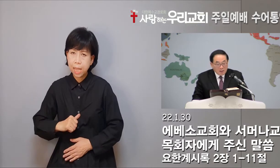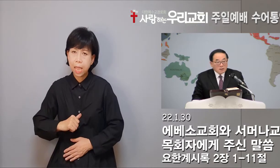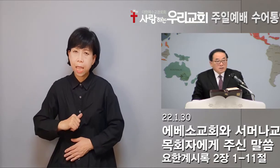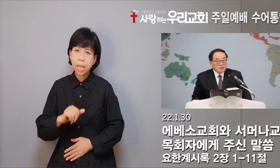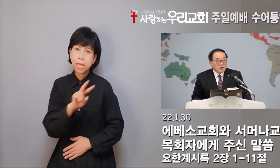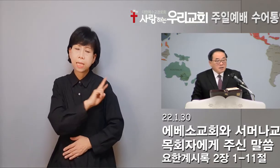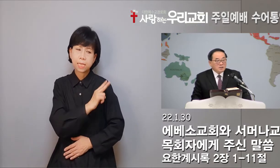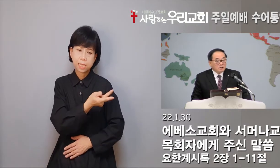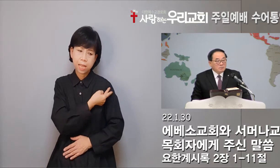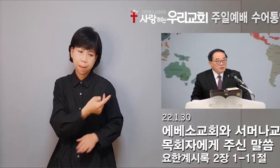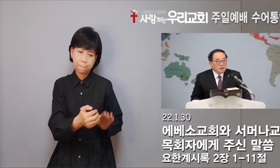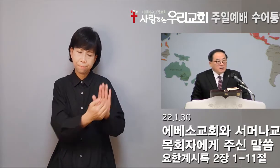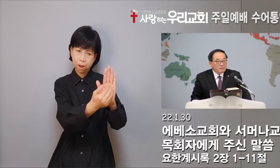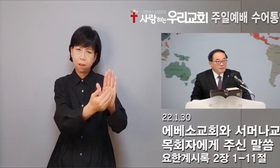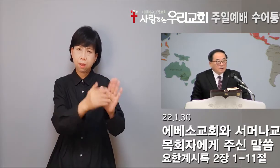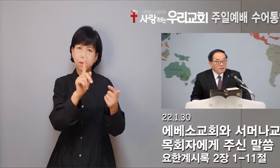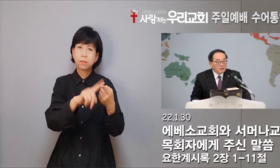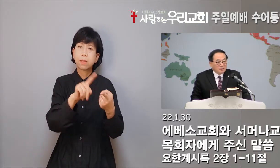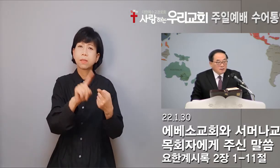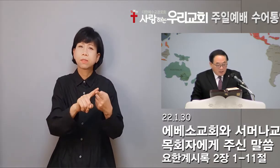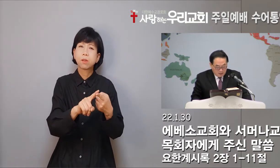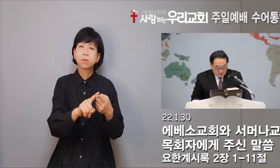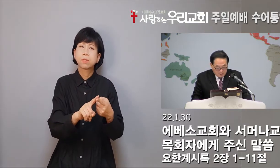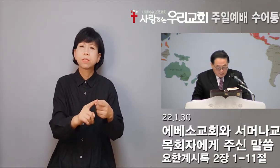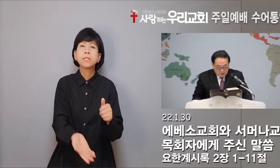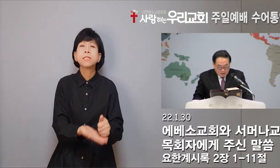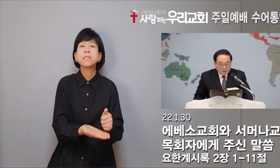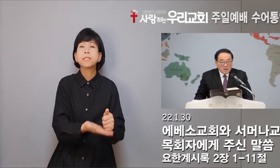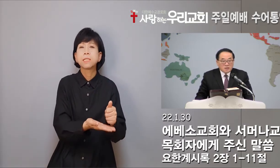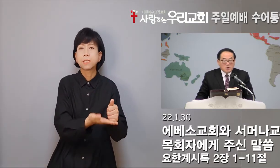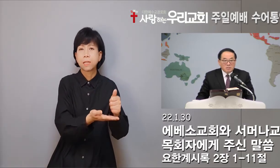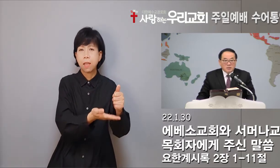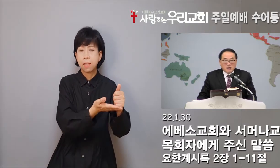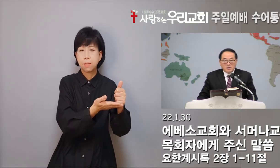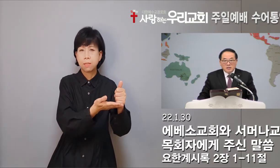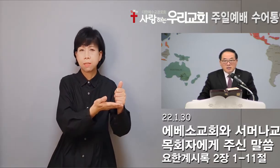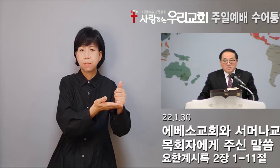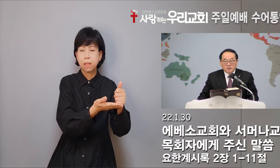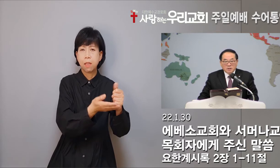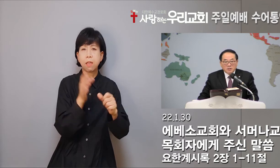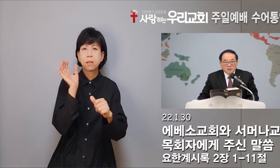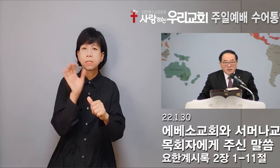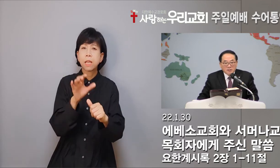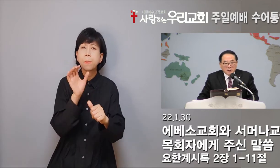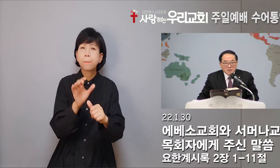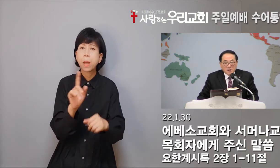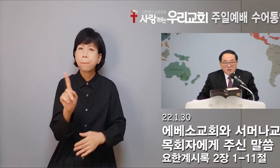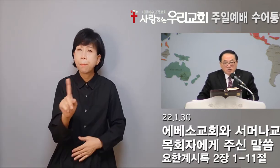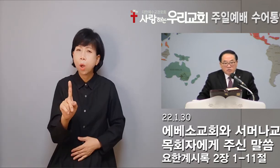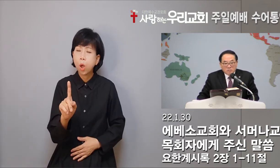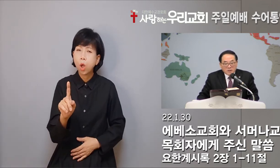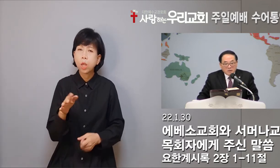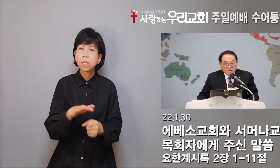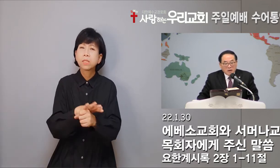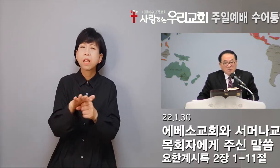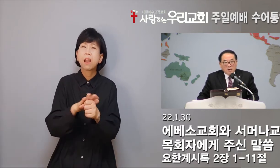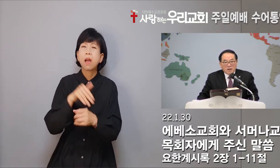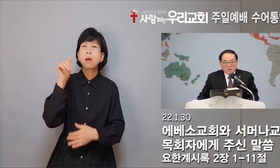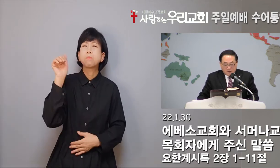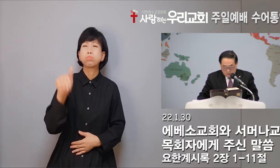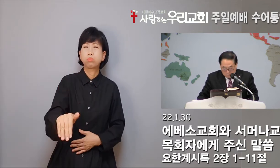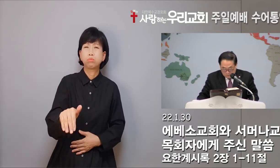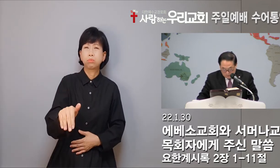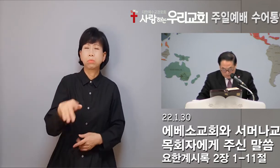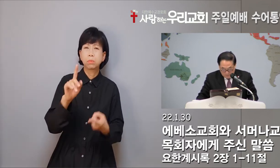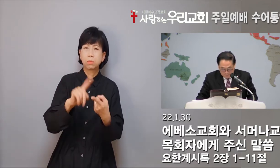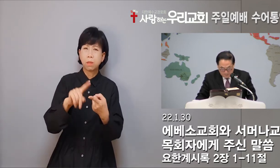것은 칭찬하셨습니다. 그러나 그들이 처음 사랑을 잃어버린 것에 대해서는 주님께서 책망을